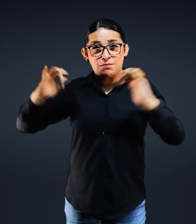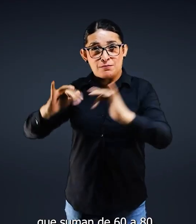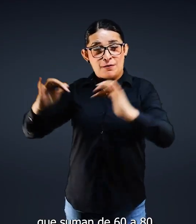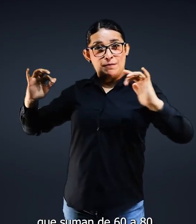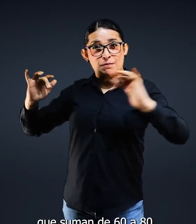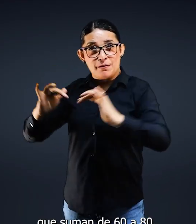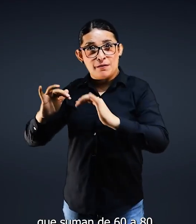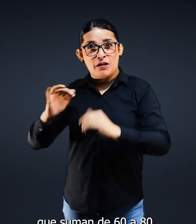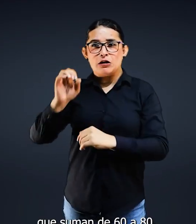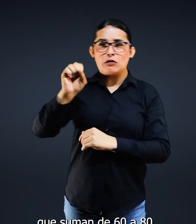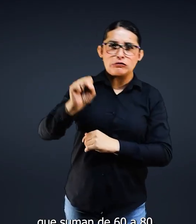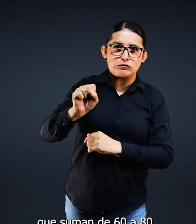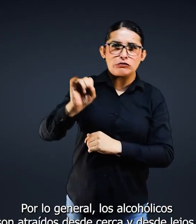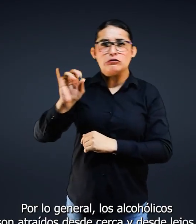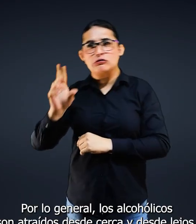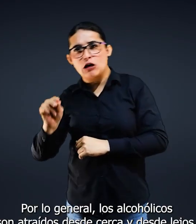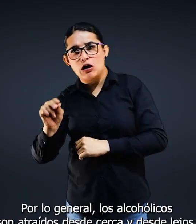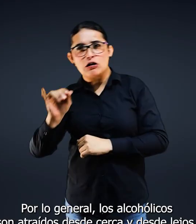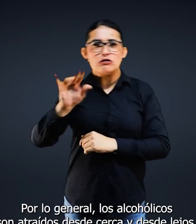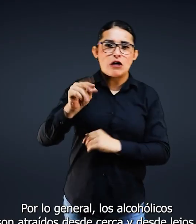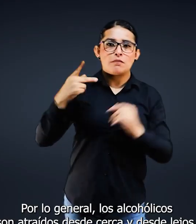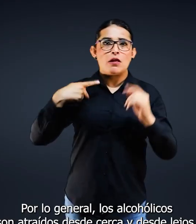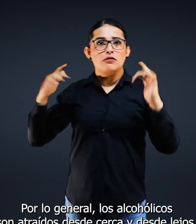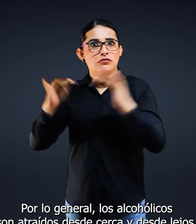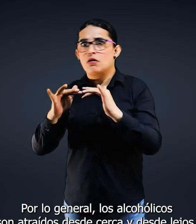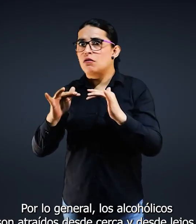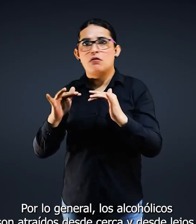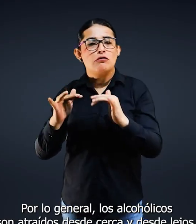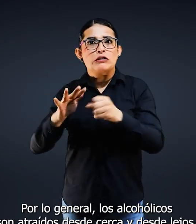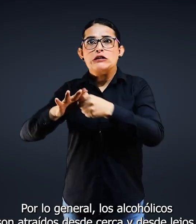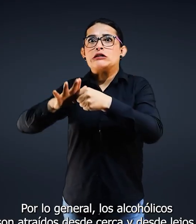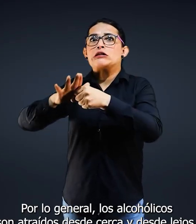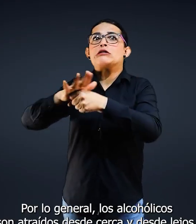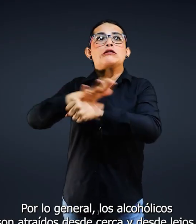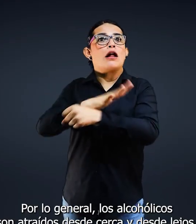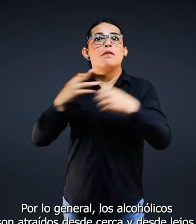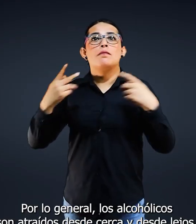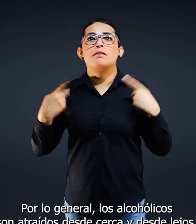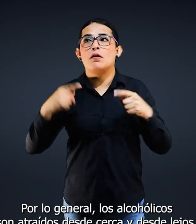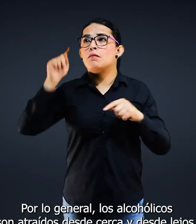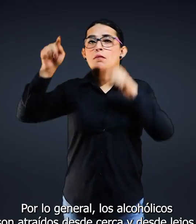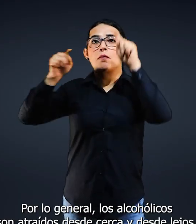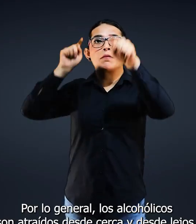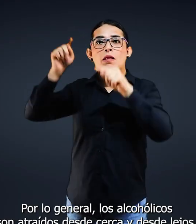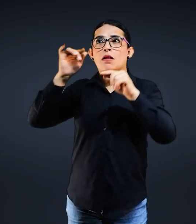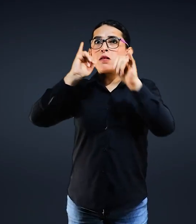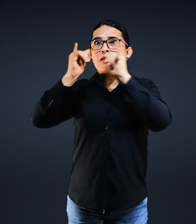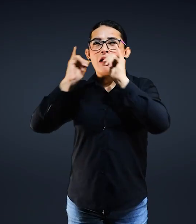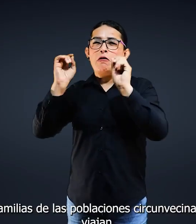que suman de 60 a 80 por lo general. Los alcohólicos son atraídos desde cerca y desde lejos.